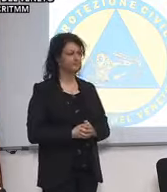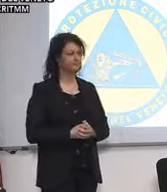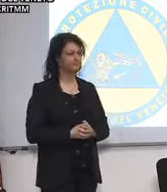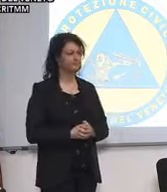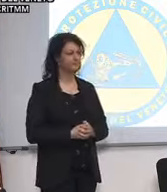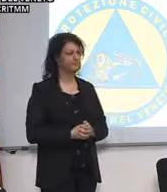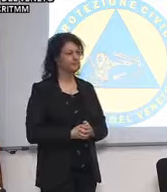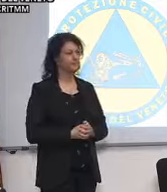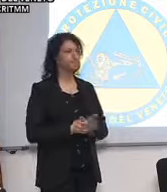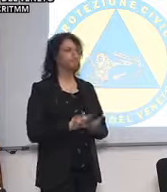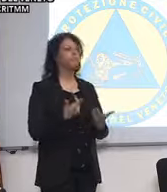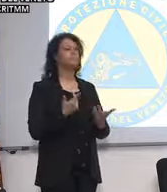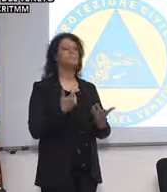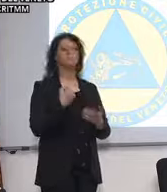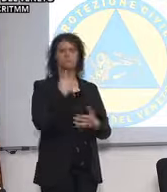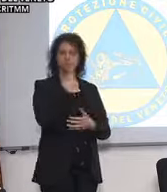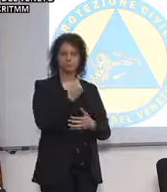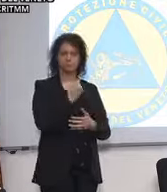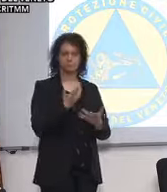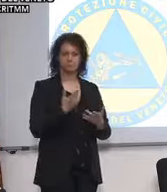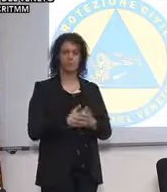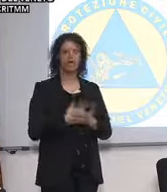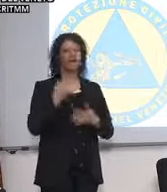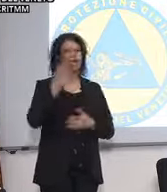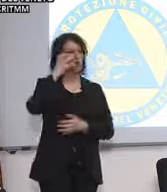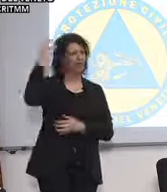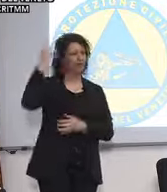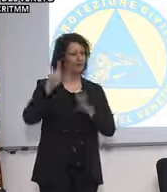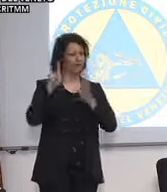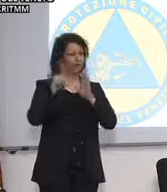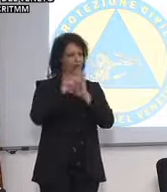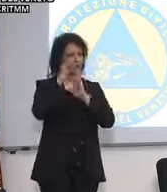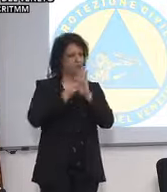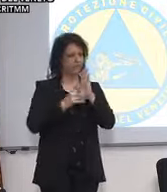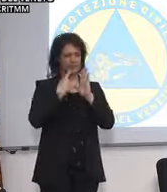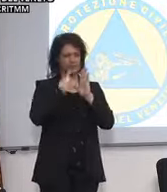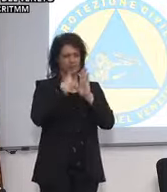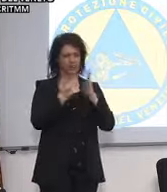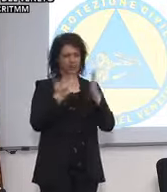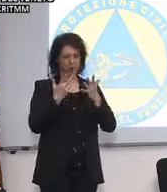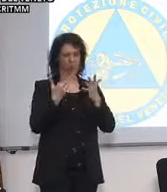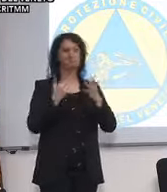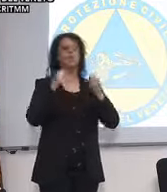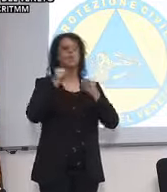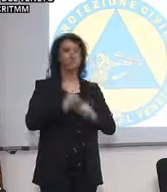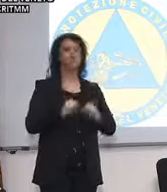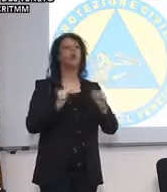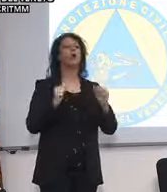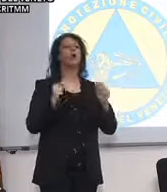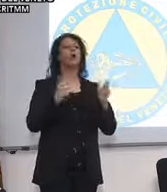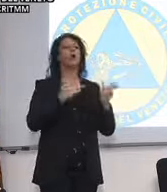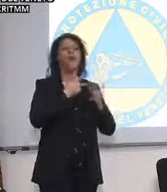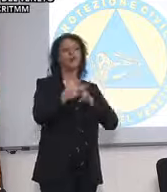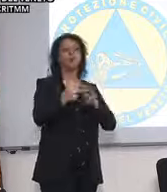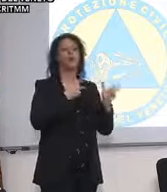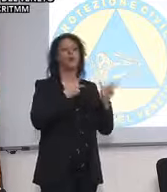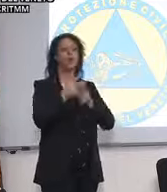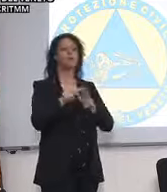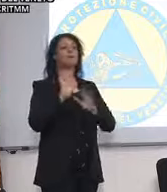che dice: lei apre la possibilità, visto che il decreto governativo apre la possibilità di ritirare il cibo da sporto solo dal 4